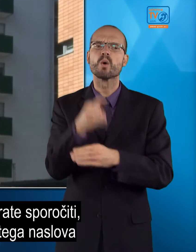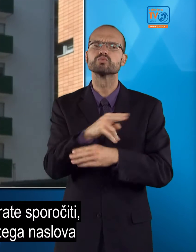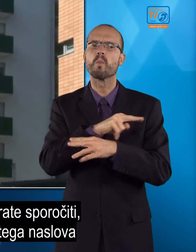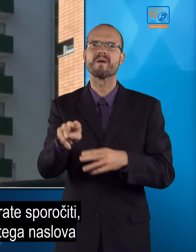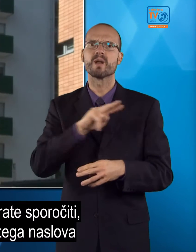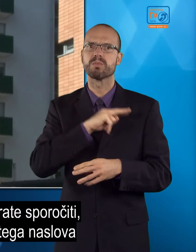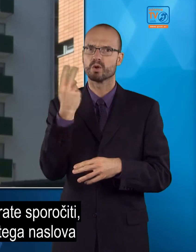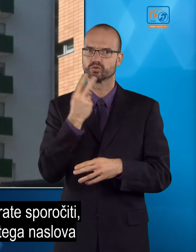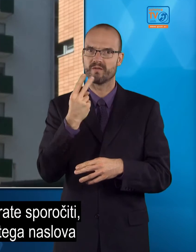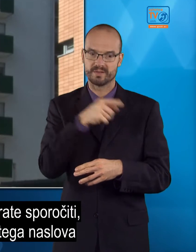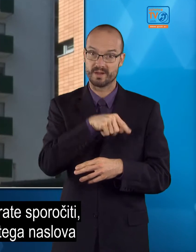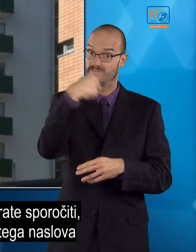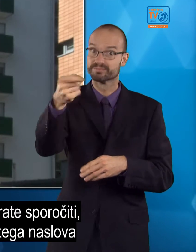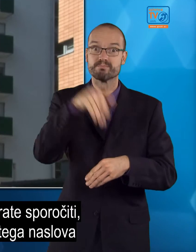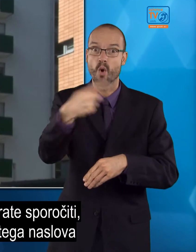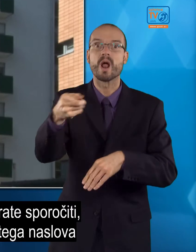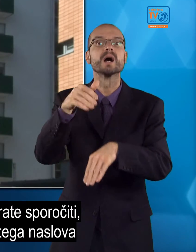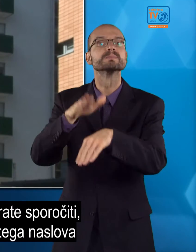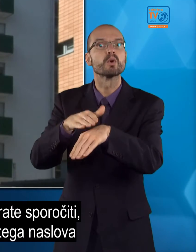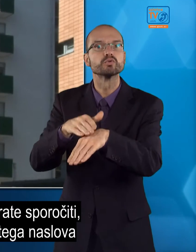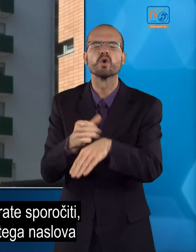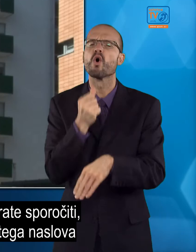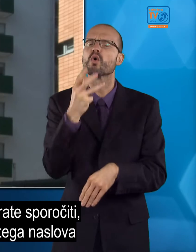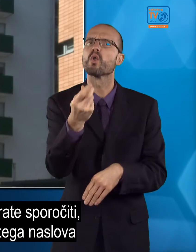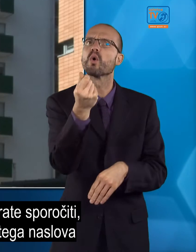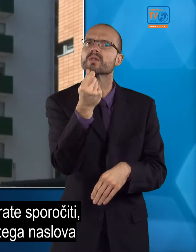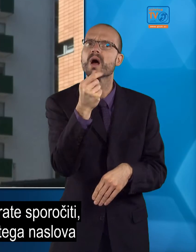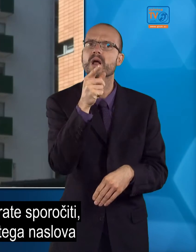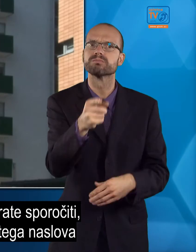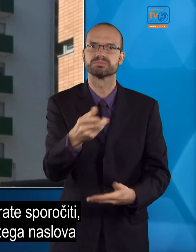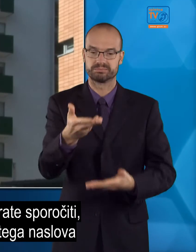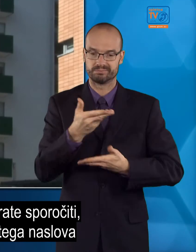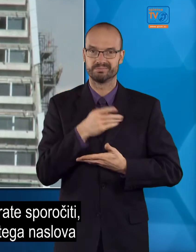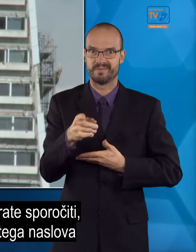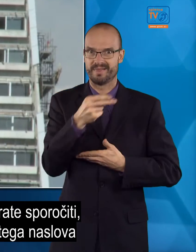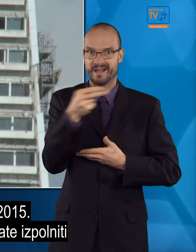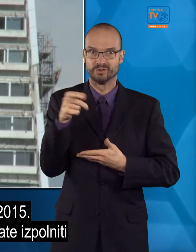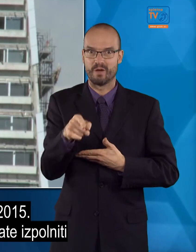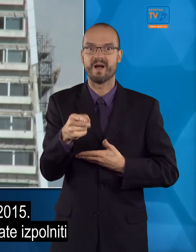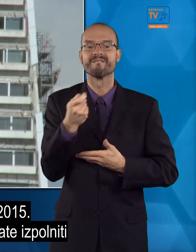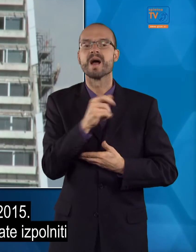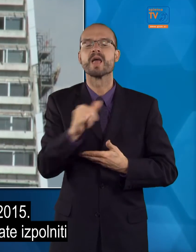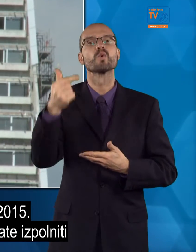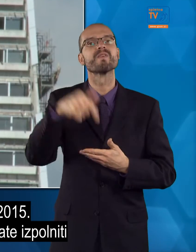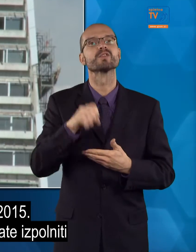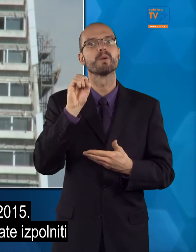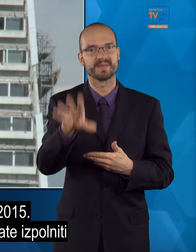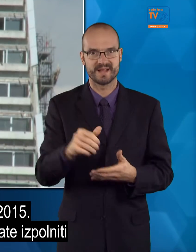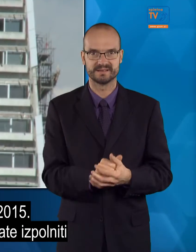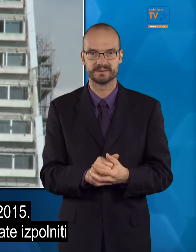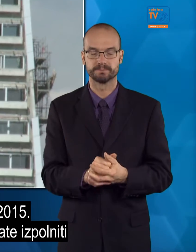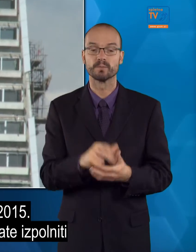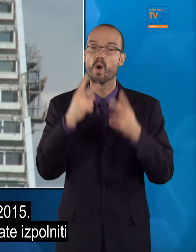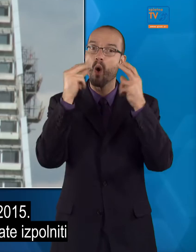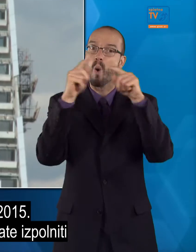Davčni upravi Republike Slovenije morate sporočiti, koliko denarja ste iz tega naslova prejeli v letu